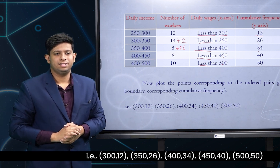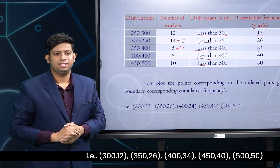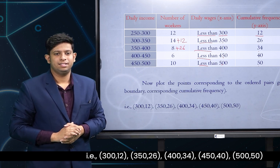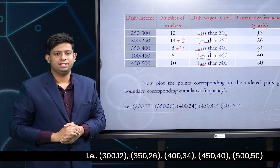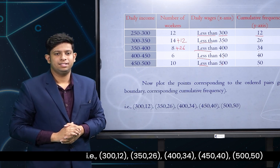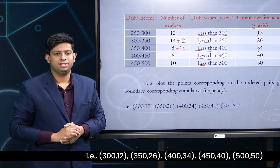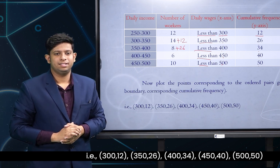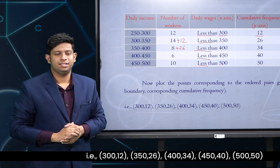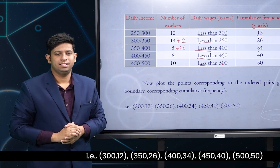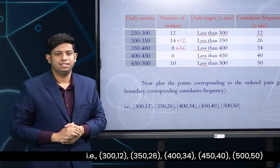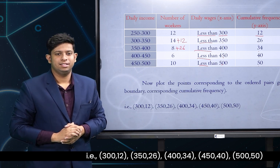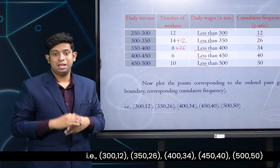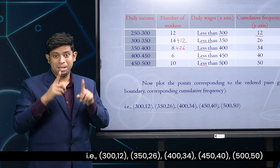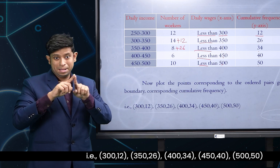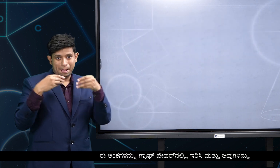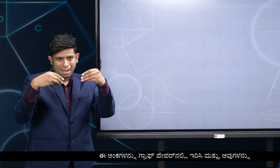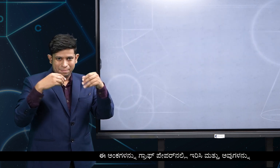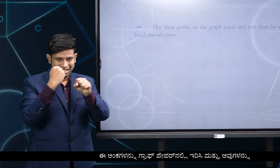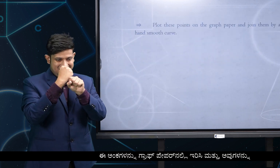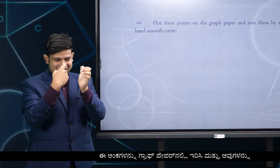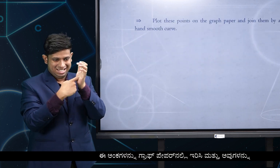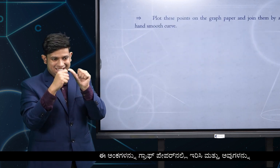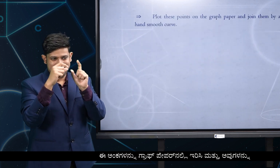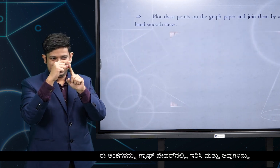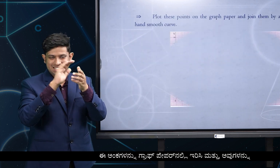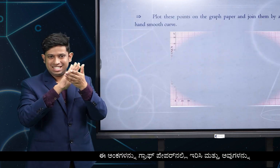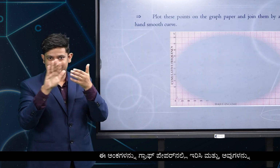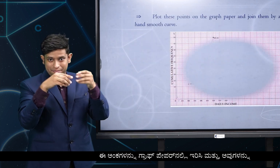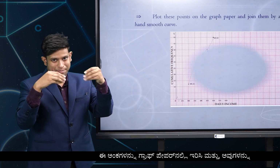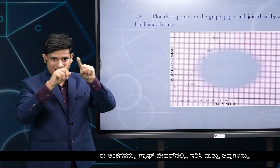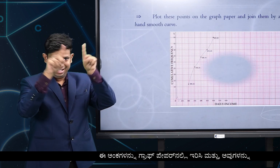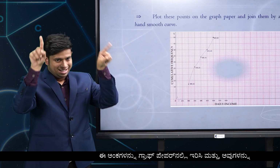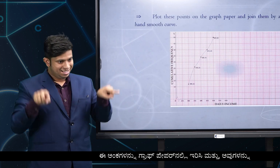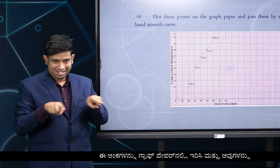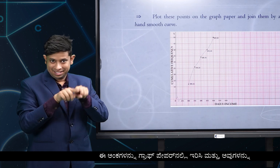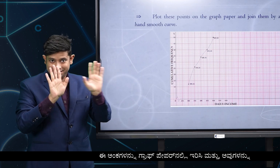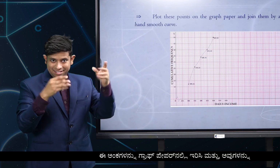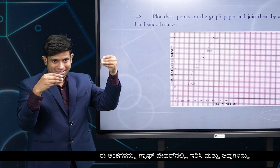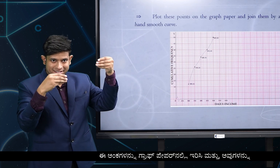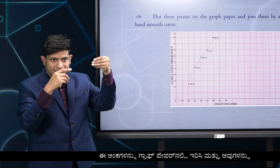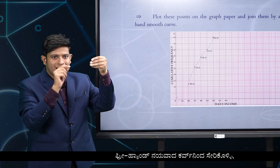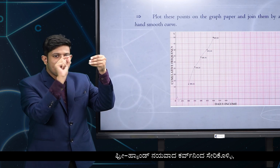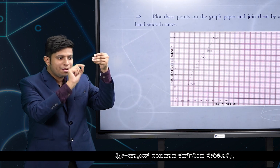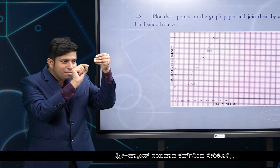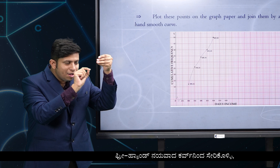450, 40, 550 ಈ ಅಂಕಗಳನ್ನು ಗ್ರಾಫ್ ಪೇಪರ್ನಲ್ಲಿ ಇರಿಸಿ ಮತ್ತು ಇವುಗಳನ್ನು ಫ್ರೀ ಹ್ಯಾಂಡ್